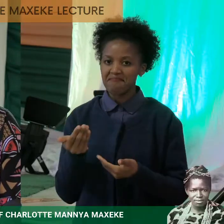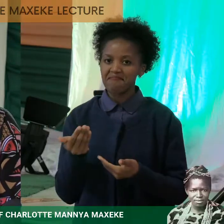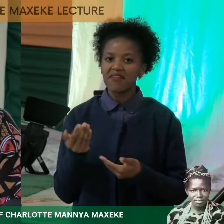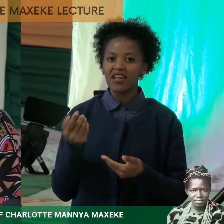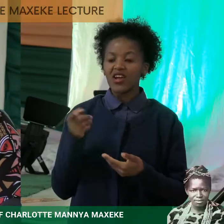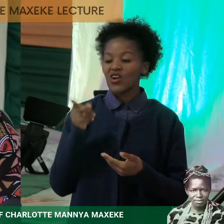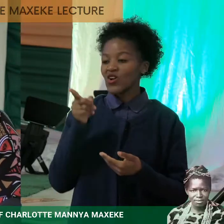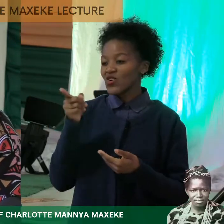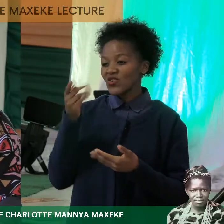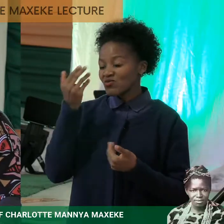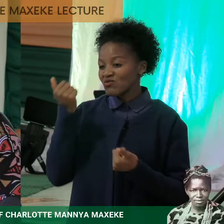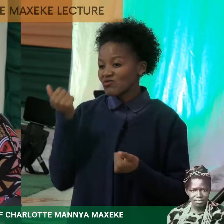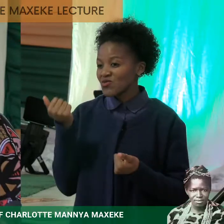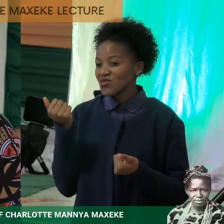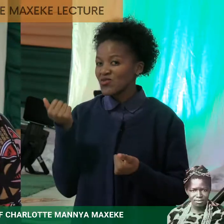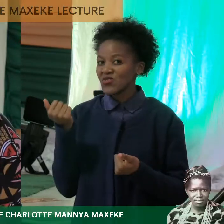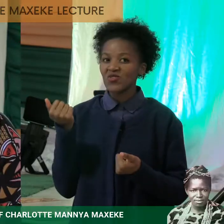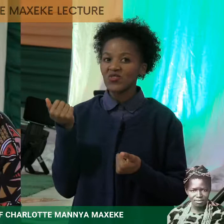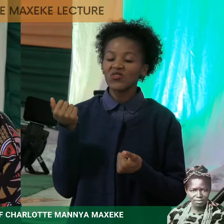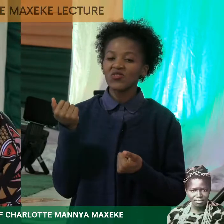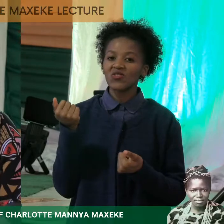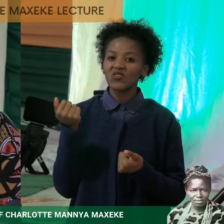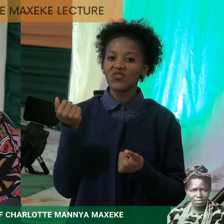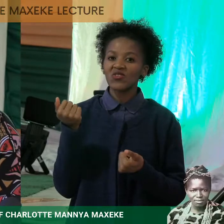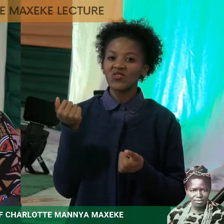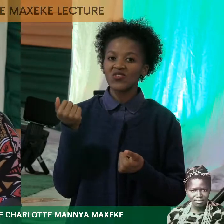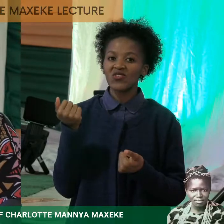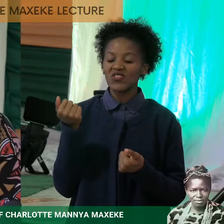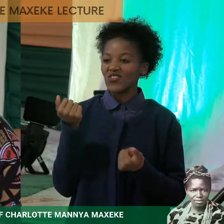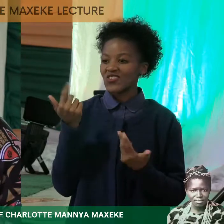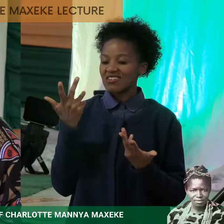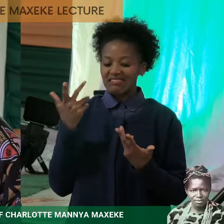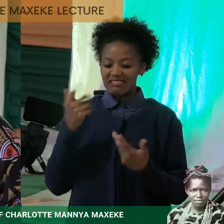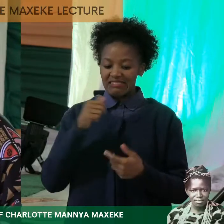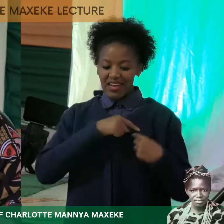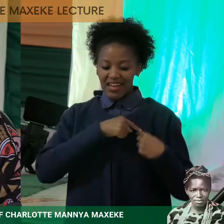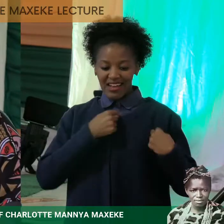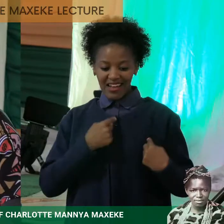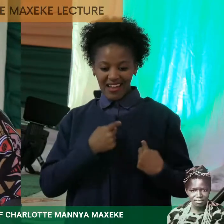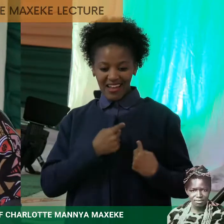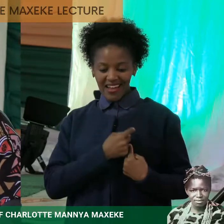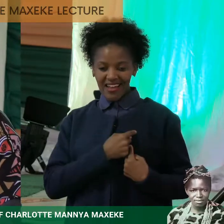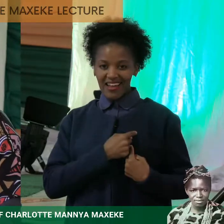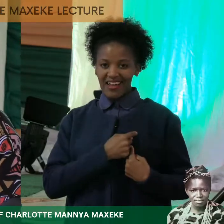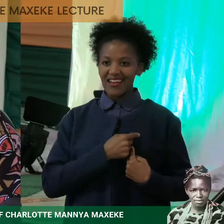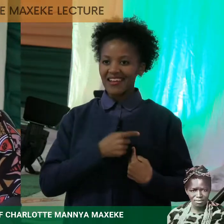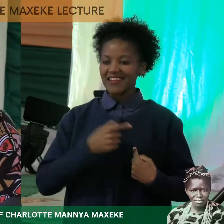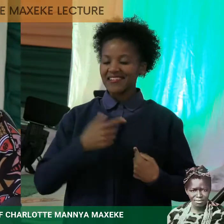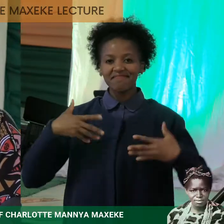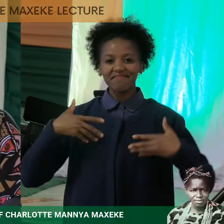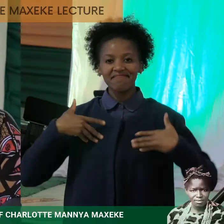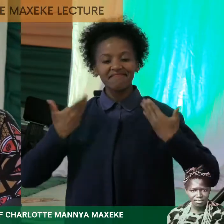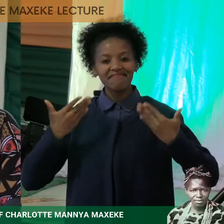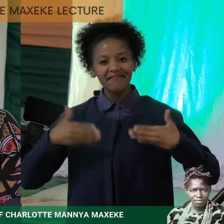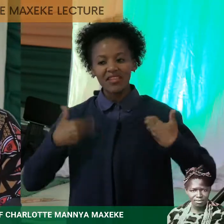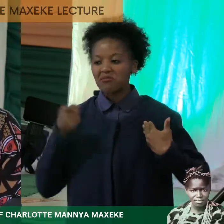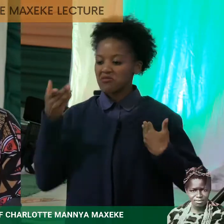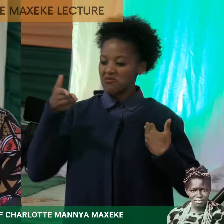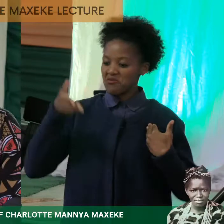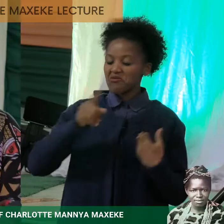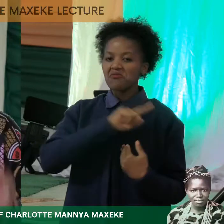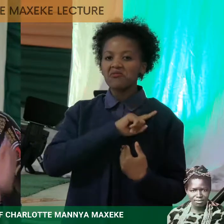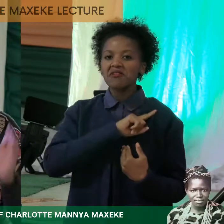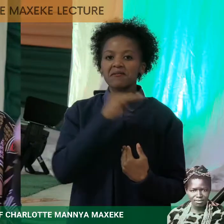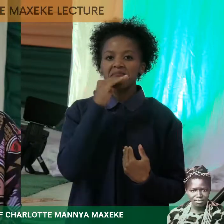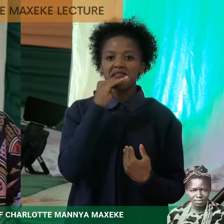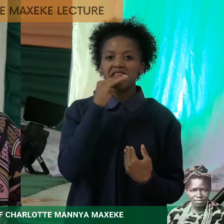ba imnandi kanjani inhliziyo yethu bobukho bakho apha kuba kaloku ithetha ukuthi we are on the